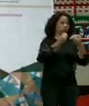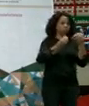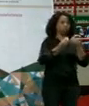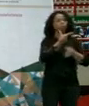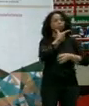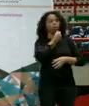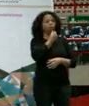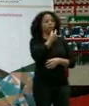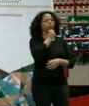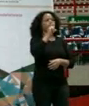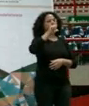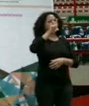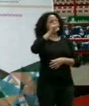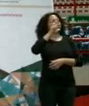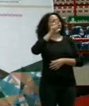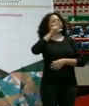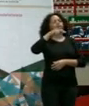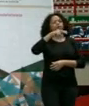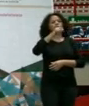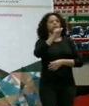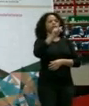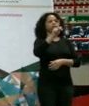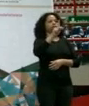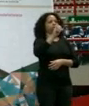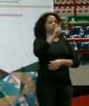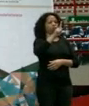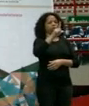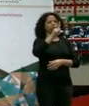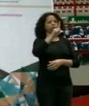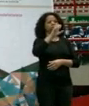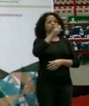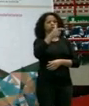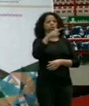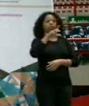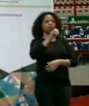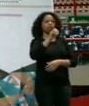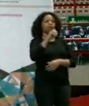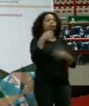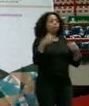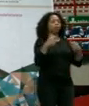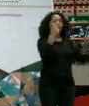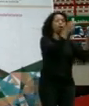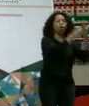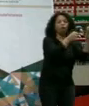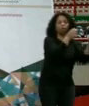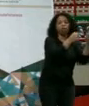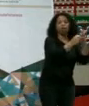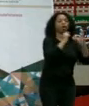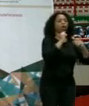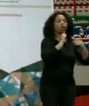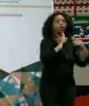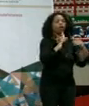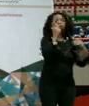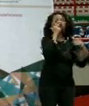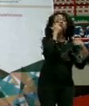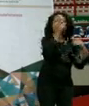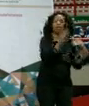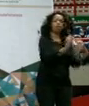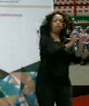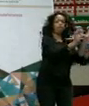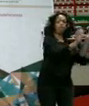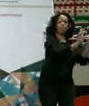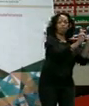usava sua força militar para obrigar os demais países europeus a comercializar com ele. E assim, então,